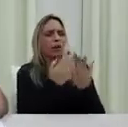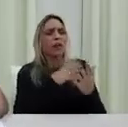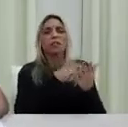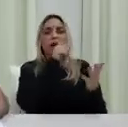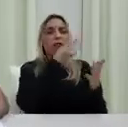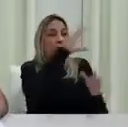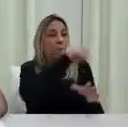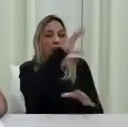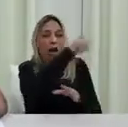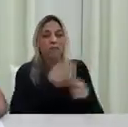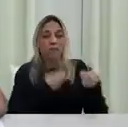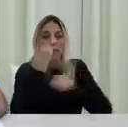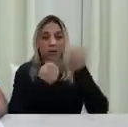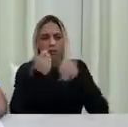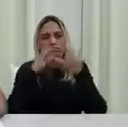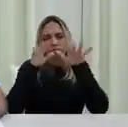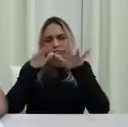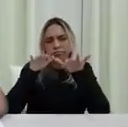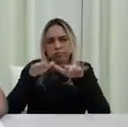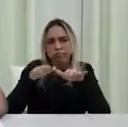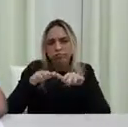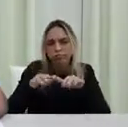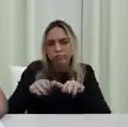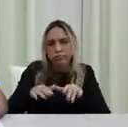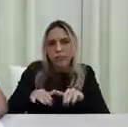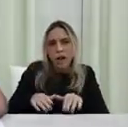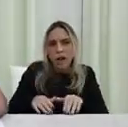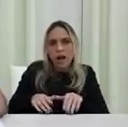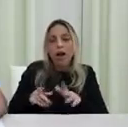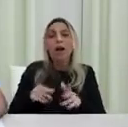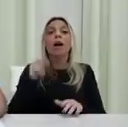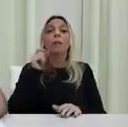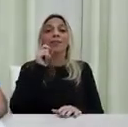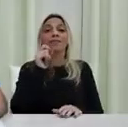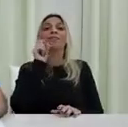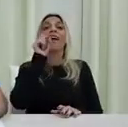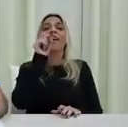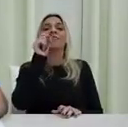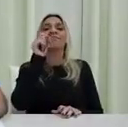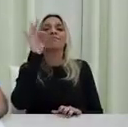mundo. E, logicamente, aquela historinha, né? Olha, é o governo aqui do estado tal,